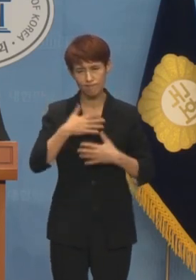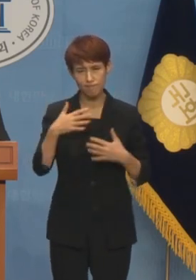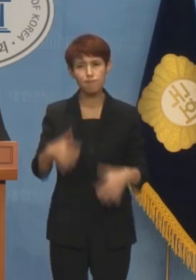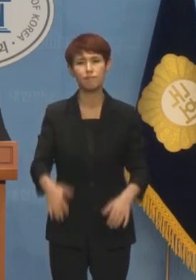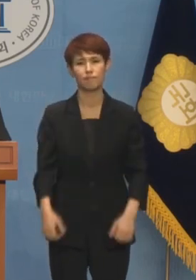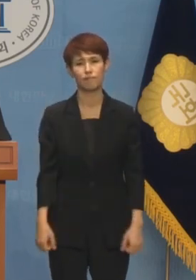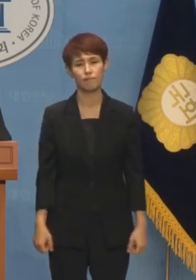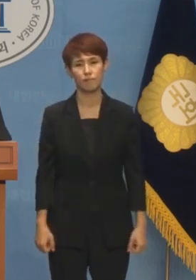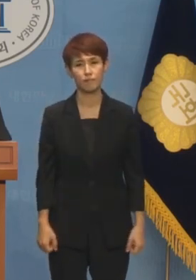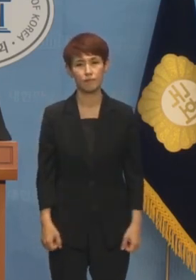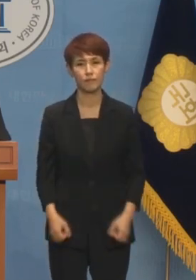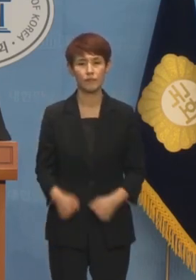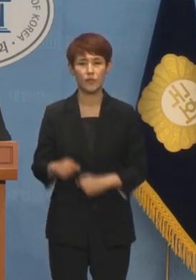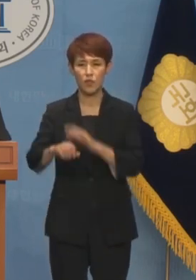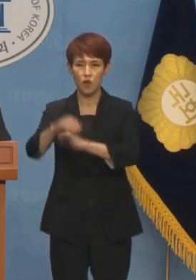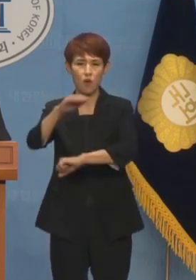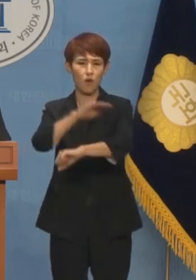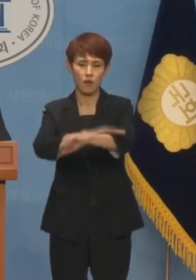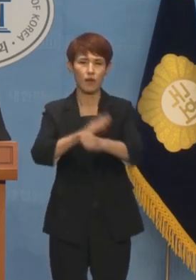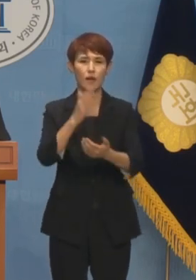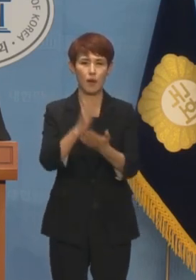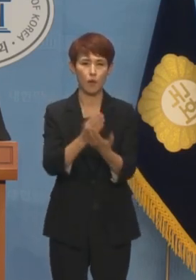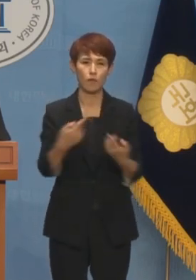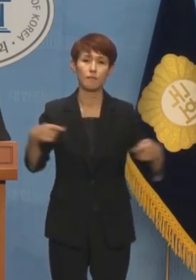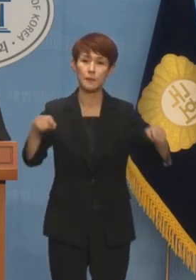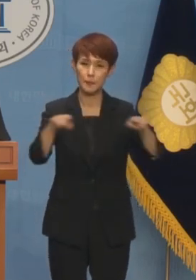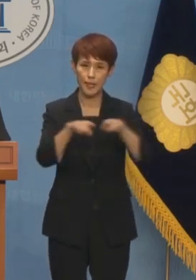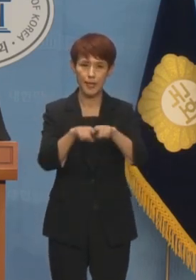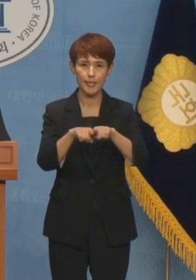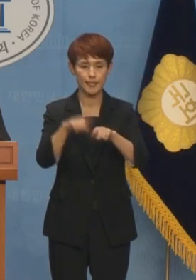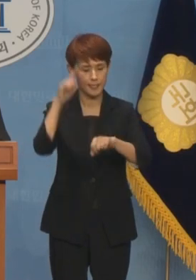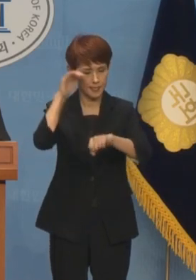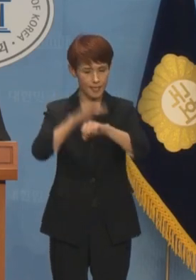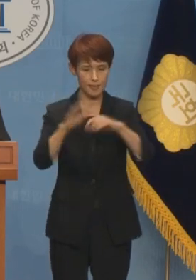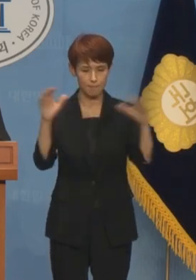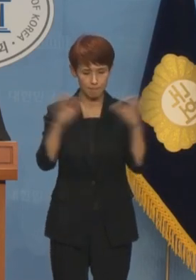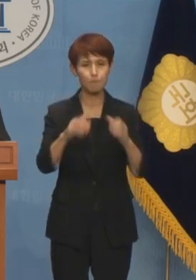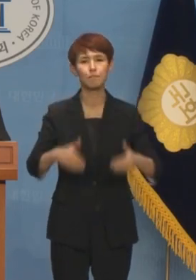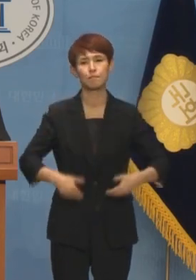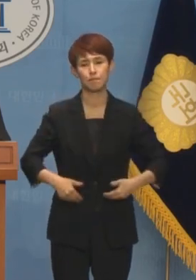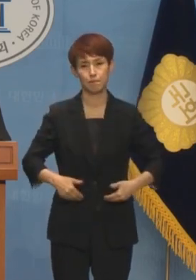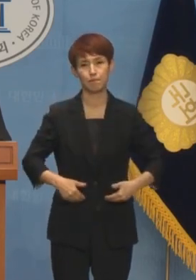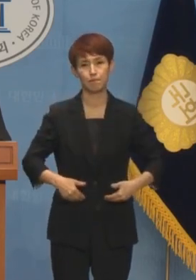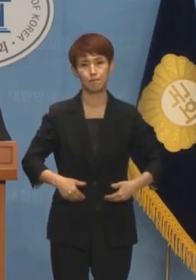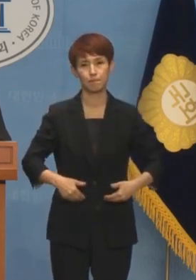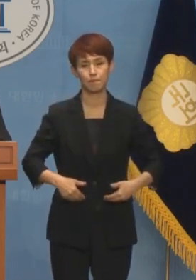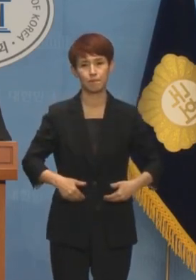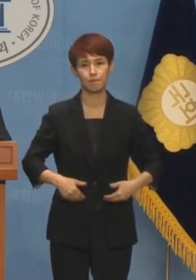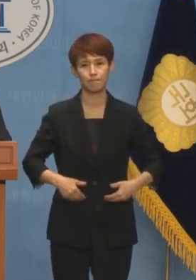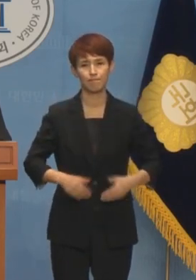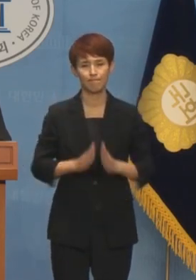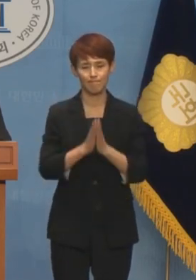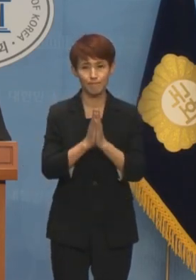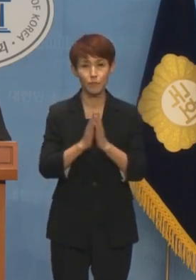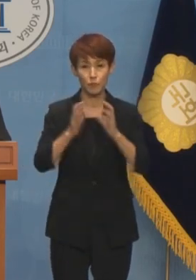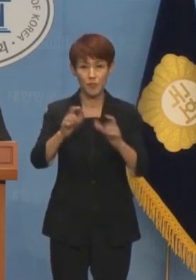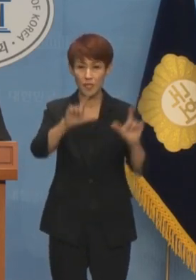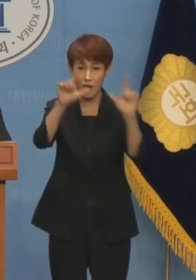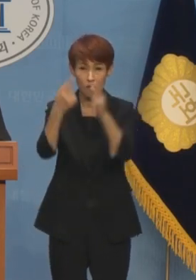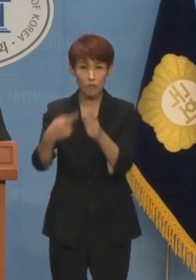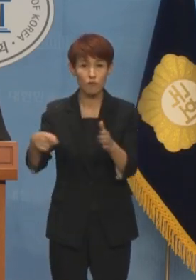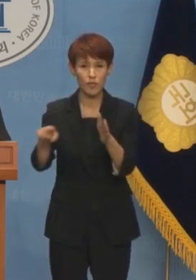상황입니다. 여야 없이 머리를 맞대고 지혜를 모아야 할 때입니다. 부디 국민의 삶을